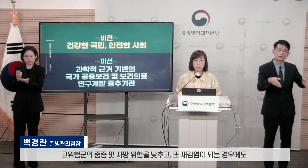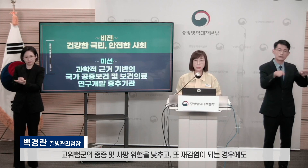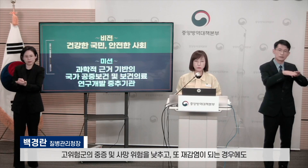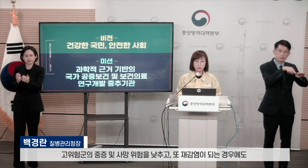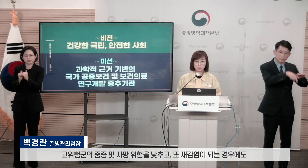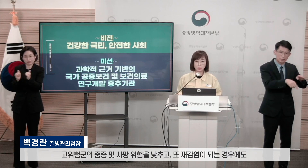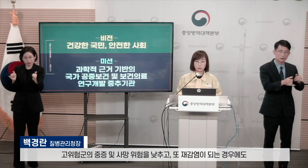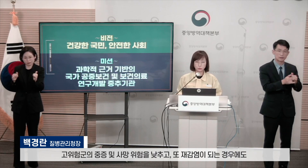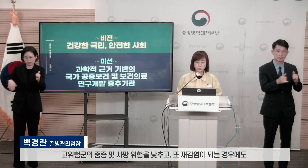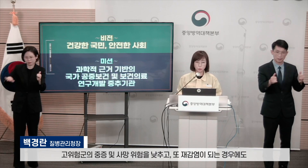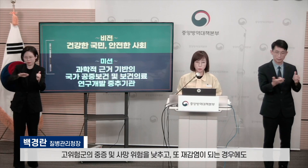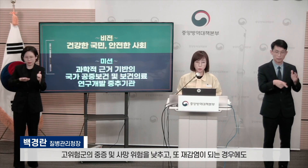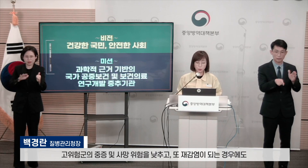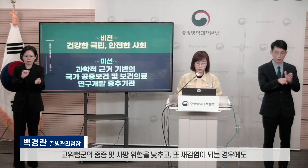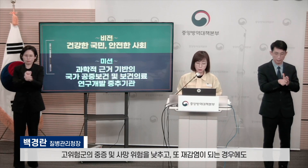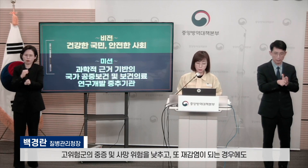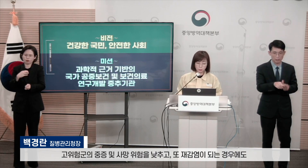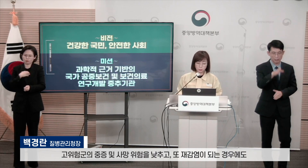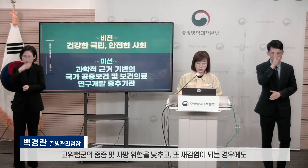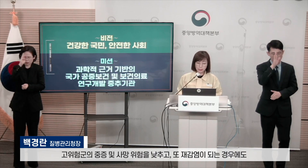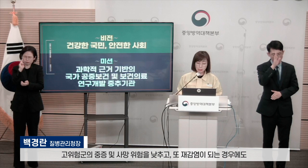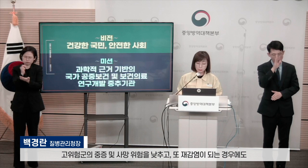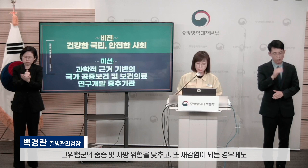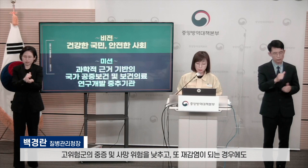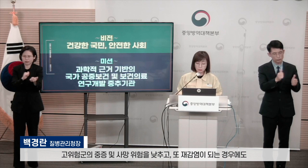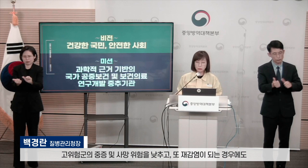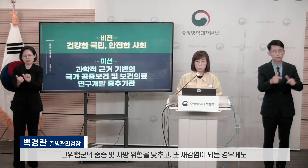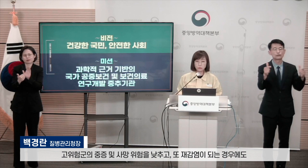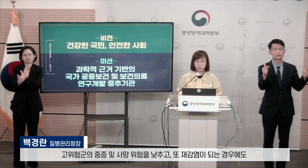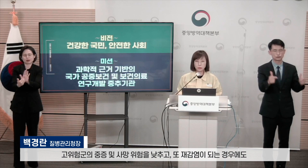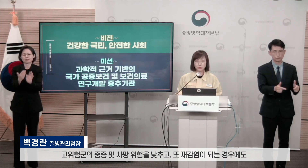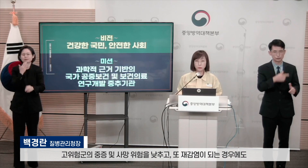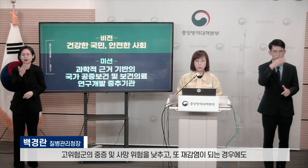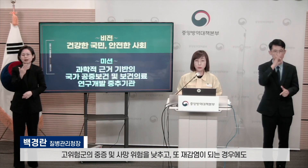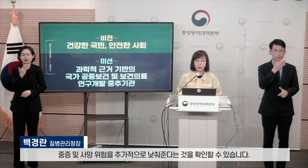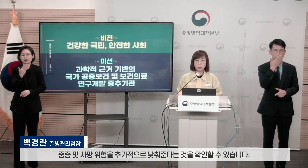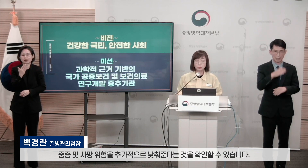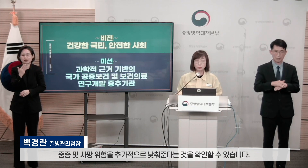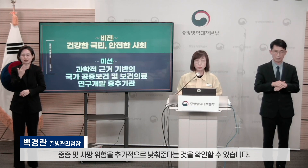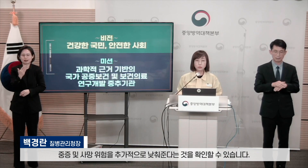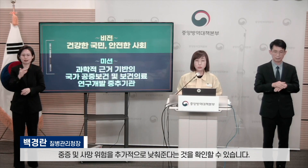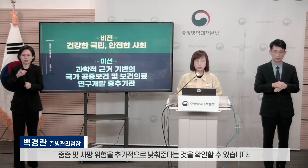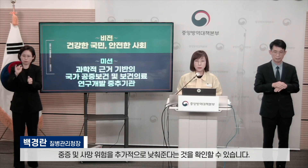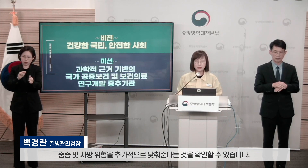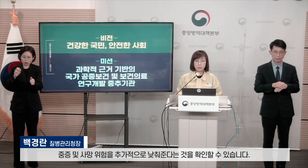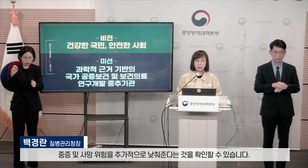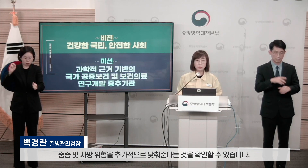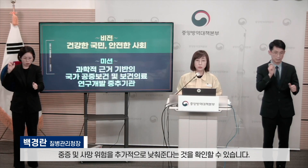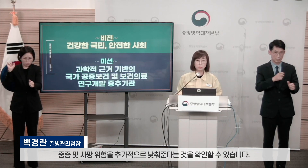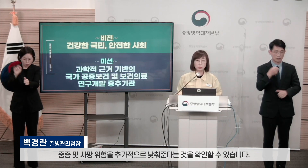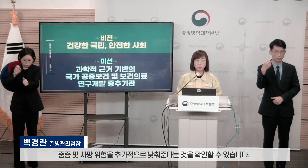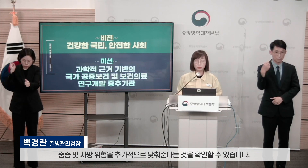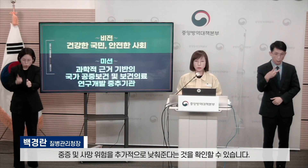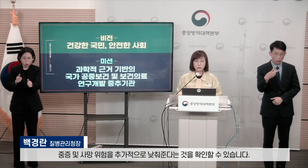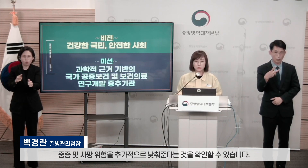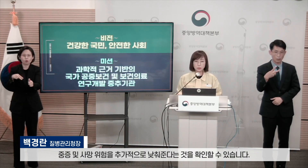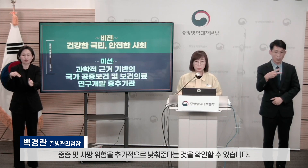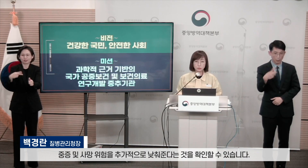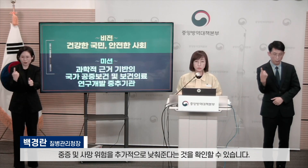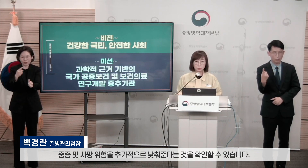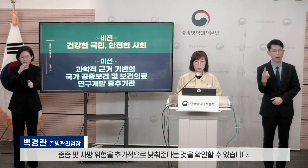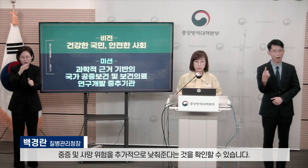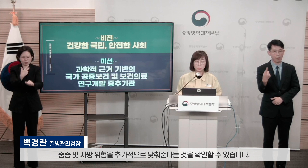및 사망 위험을 낮추고 또 재감염이 되는 경우에도 중증 및 사망 위험을